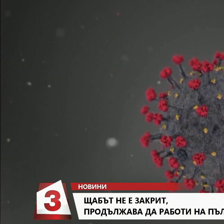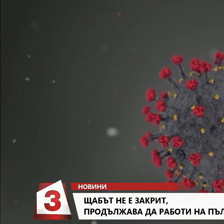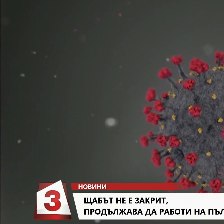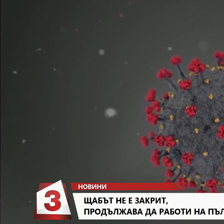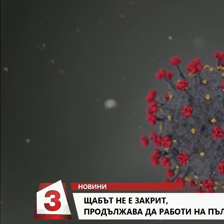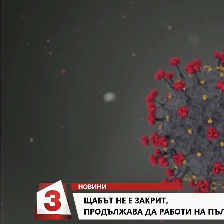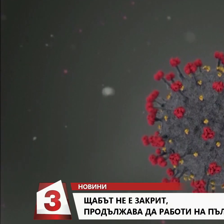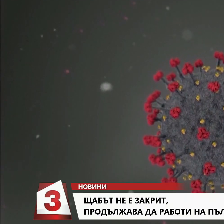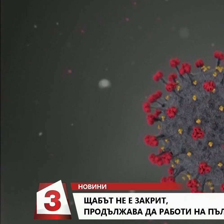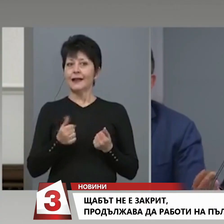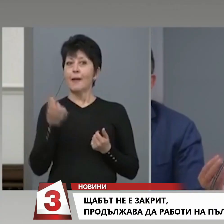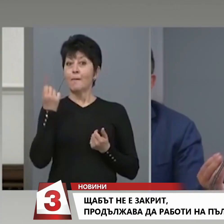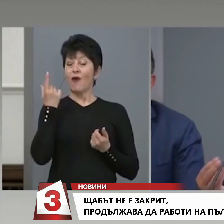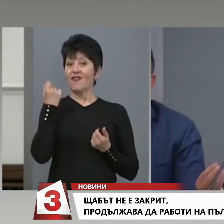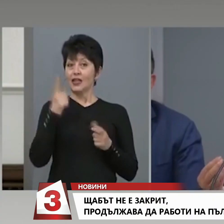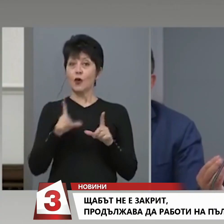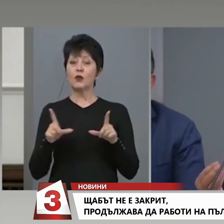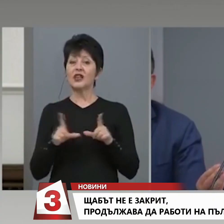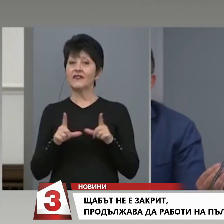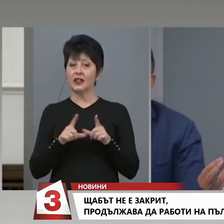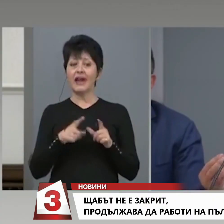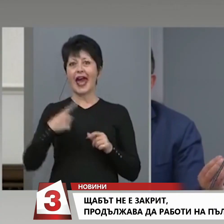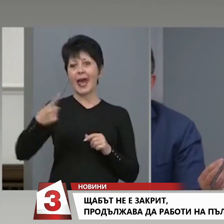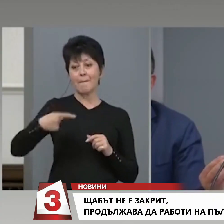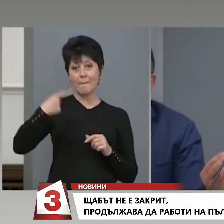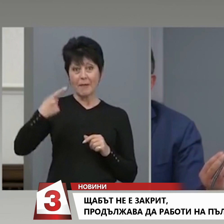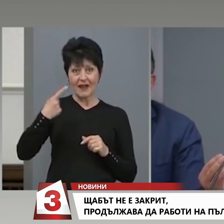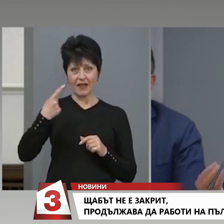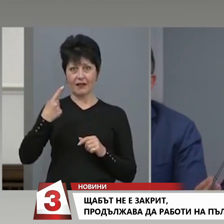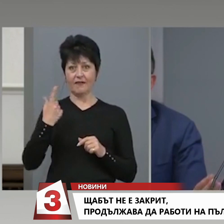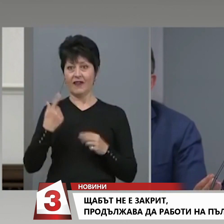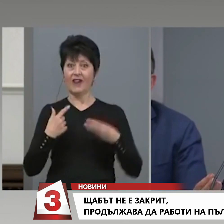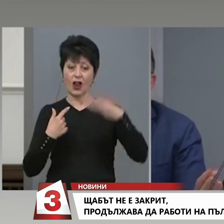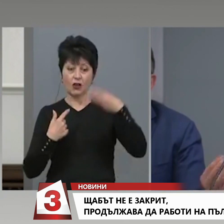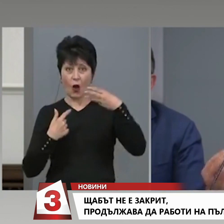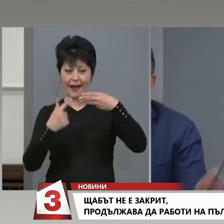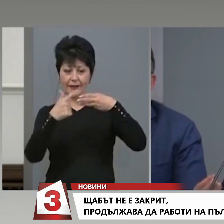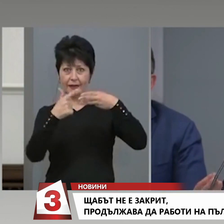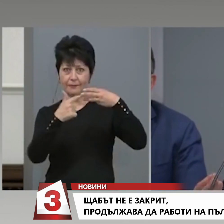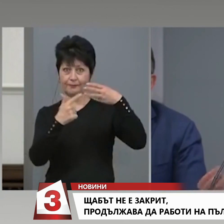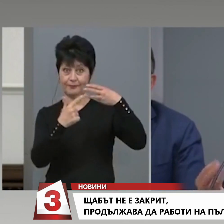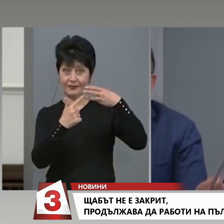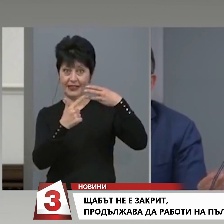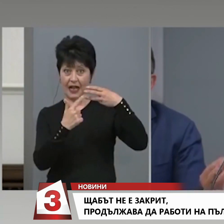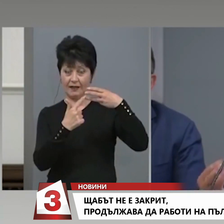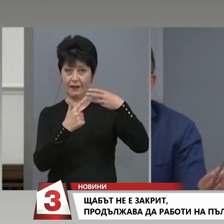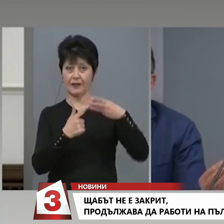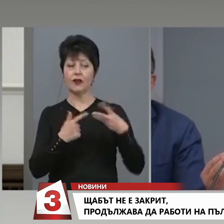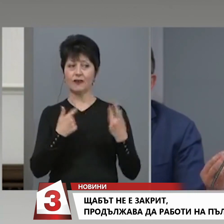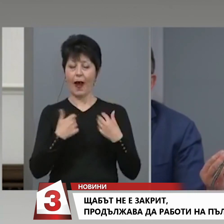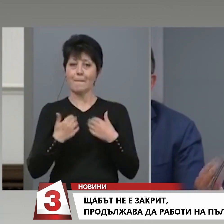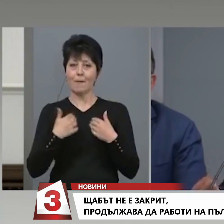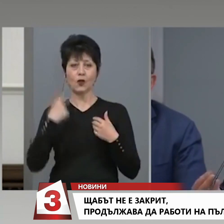работа. Професор Тимотевчийски е в първата тройка на хирурзите в България. Това е моето мнение и мнението